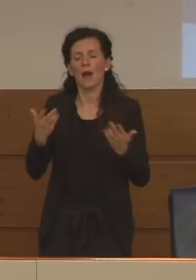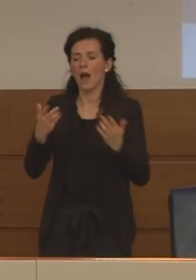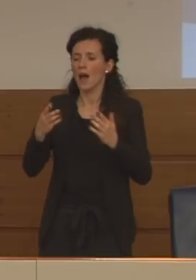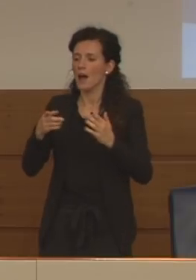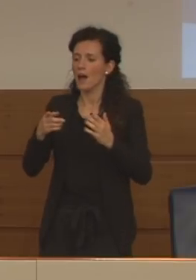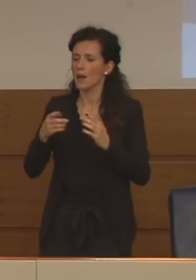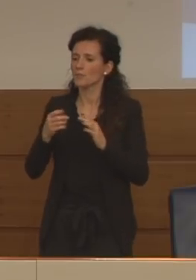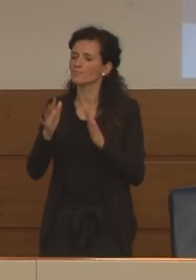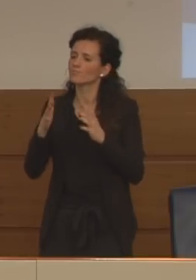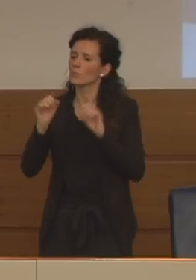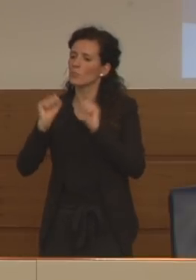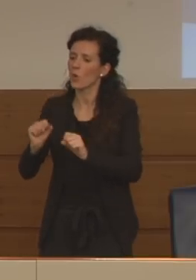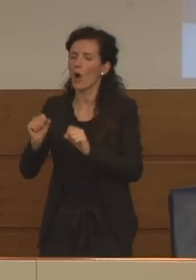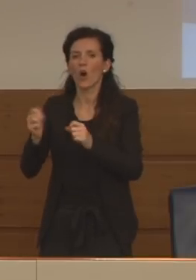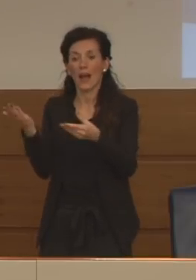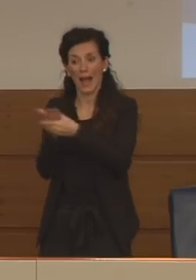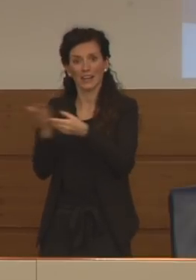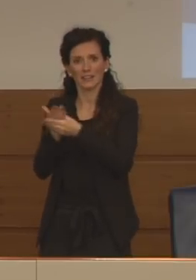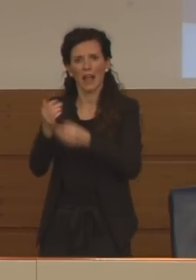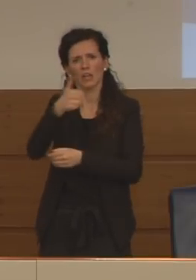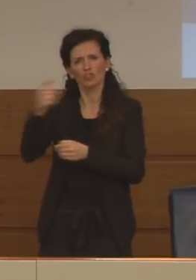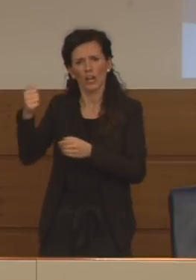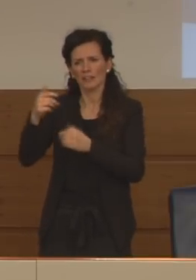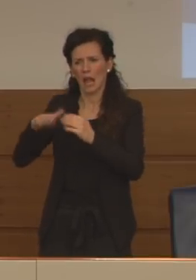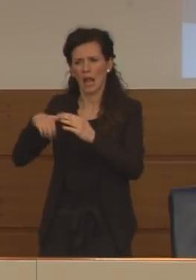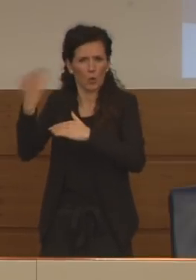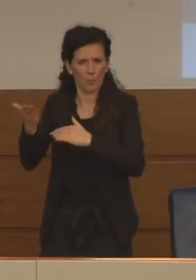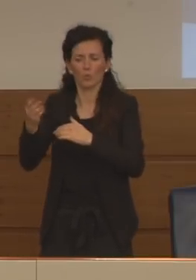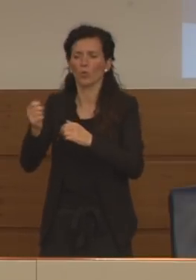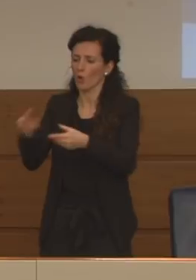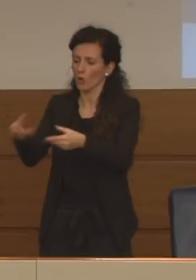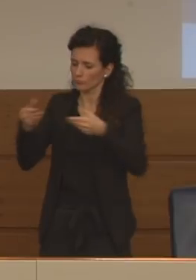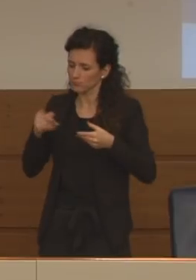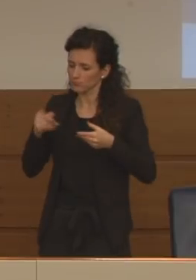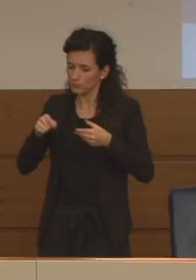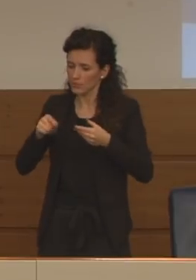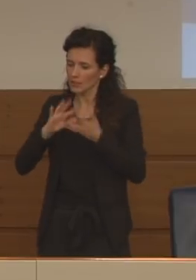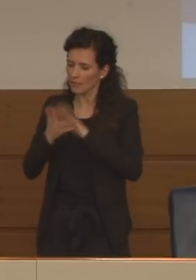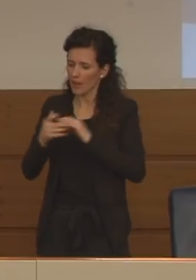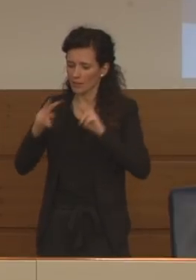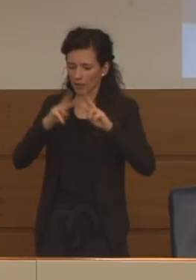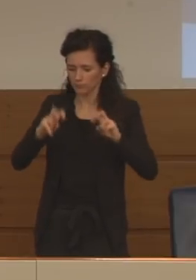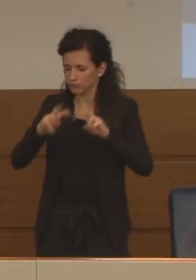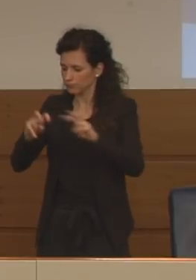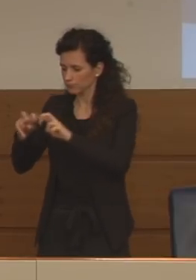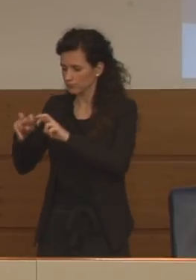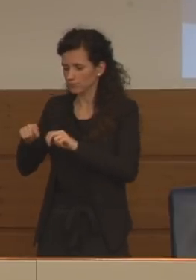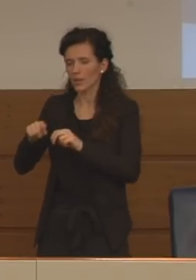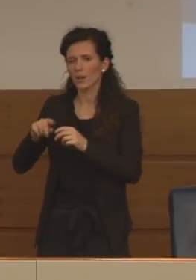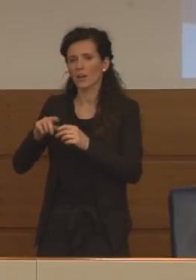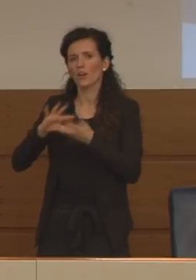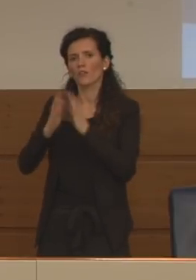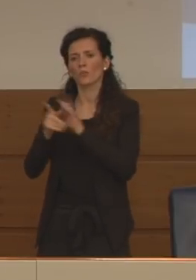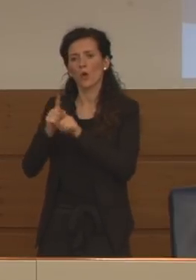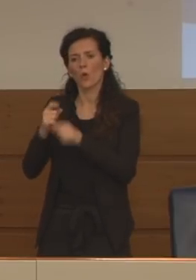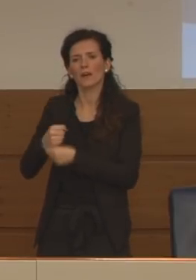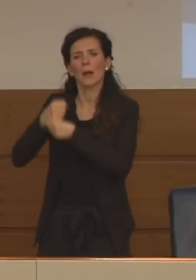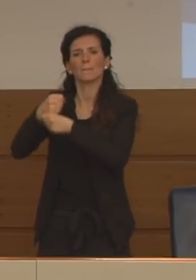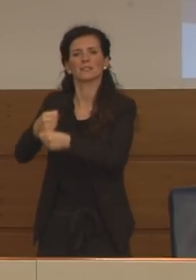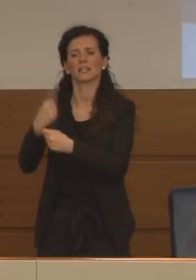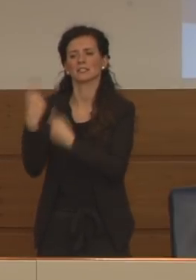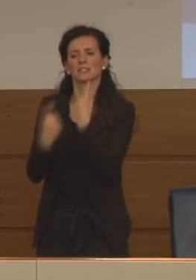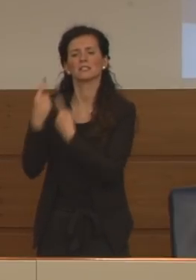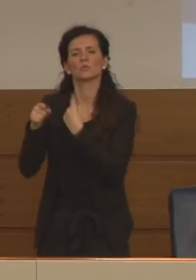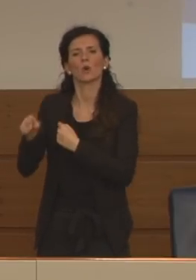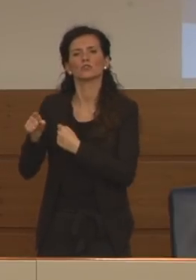parecchie centinaia di cartelle che stiamo acquisendo che però a questo punto sono un campione molto rappresentativo della realtà e ci dice appunto